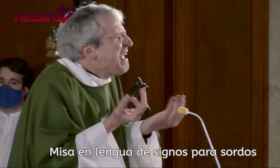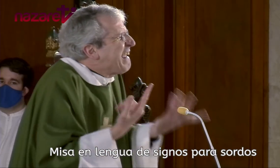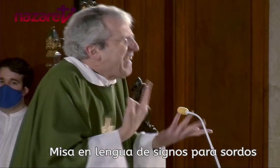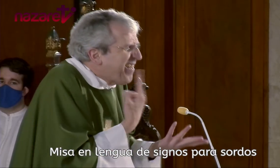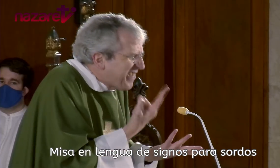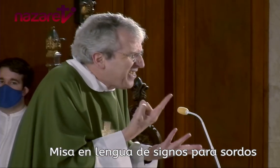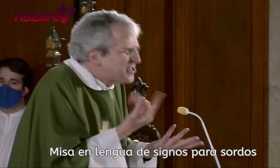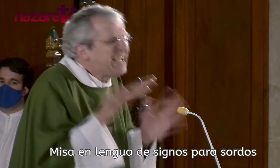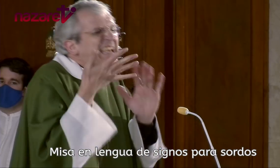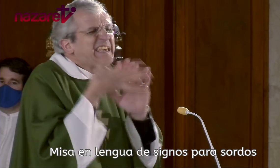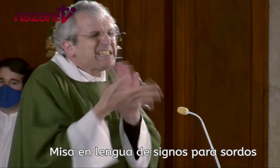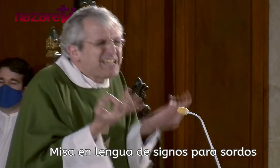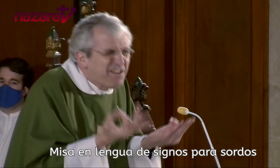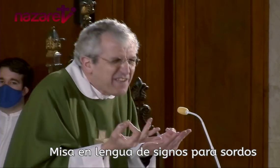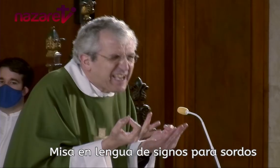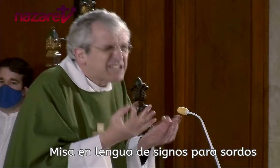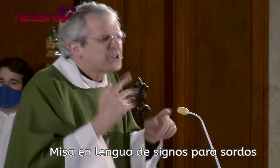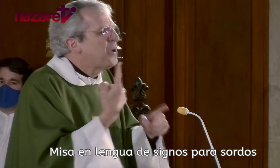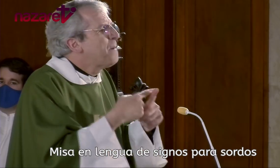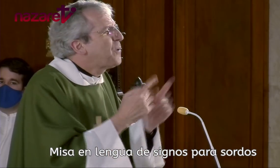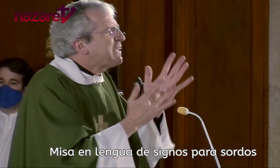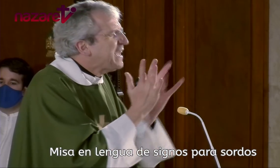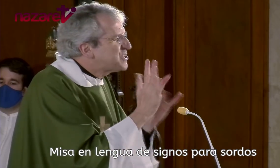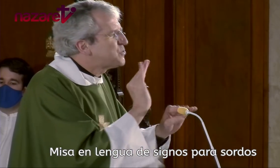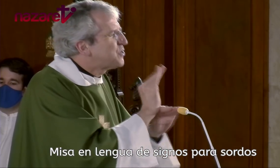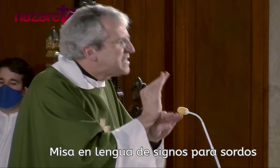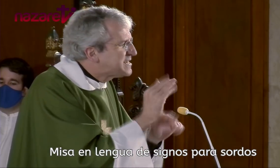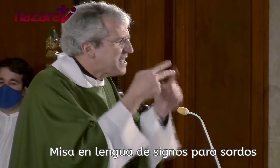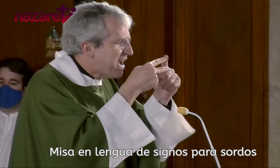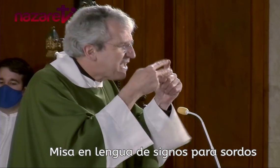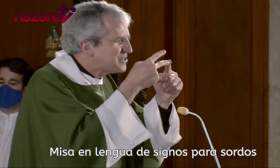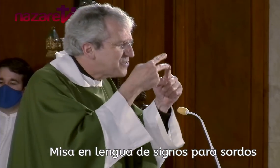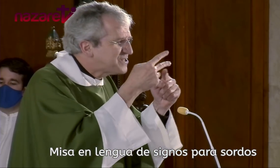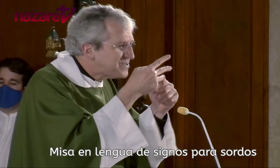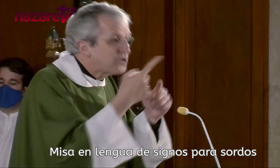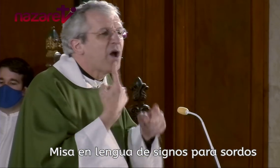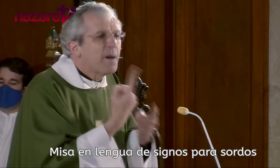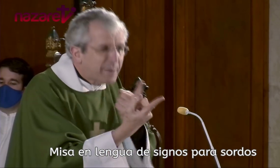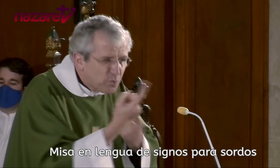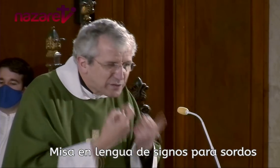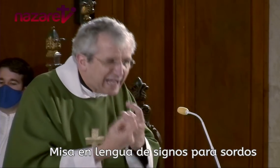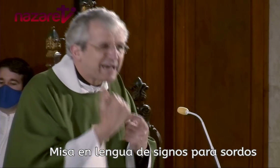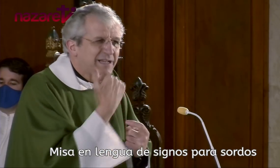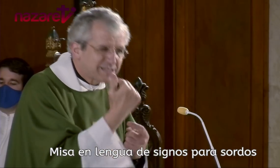¿Qué dice Dios? ¿Qué significa esto? ¿Por qué Jesús nos enseña esto? Preguntar,